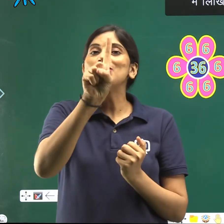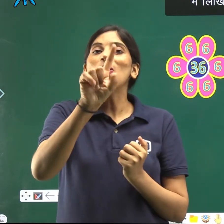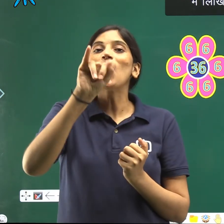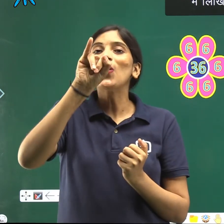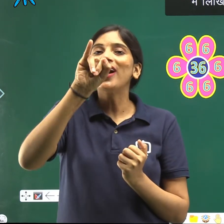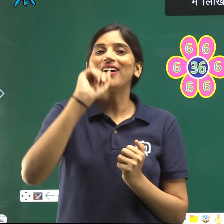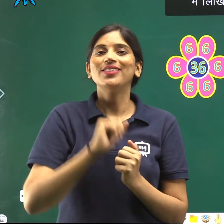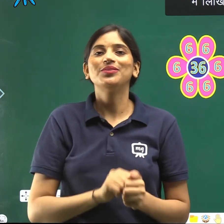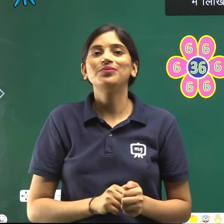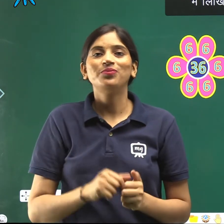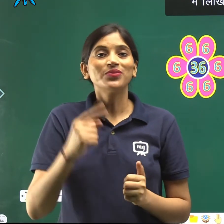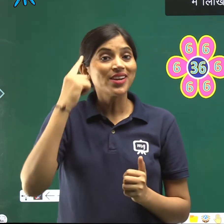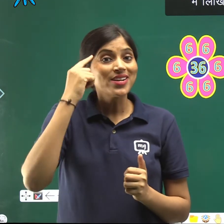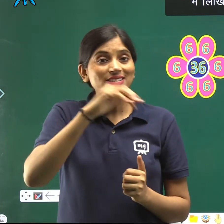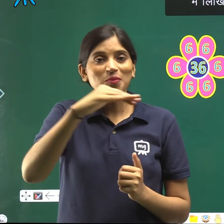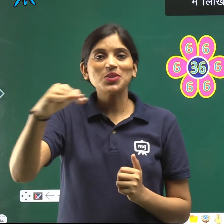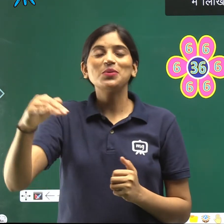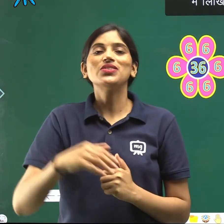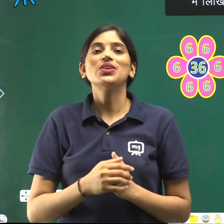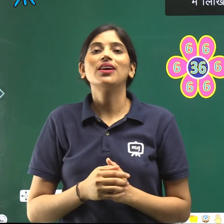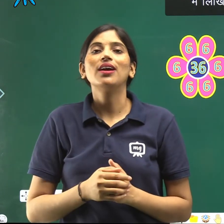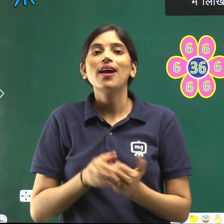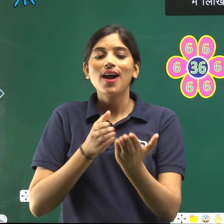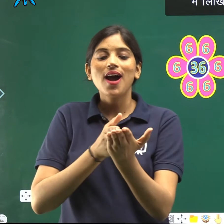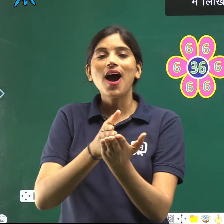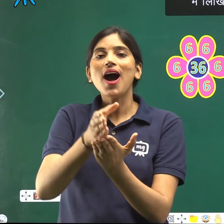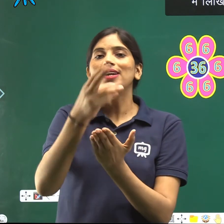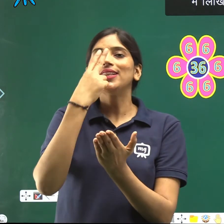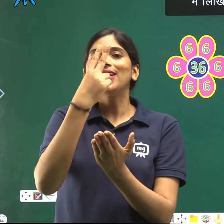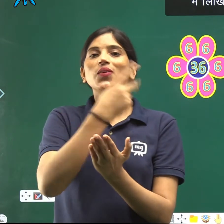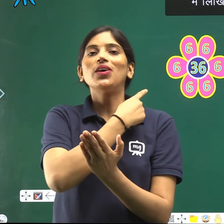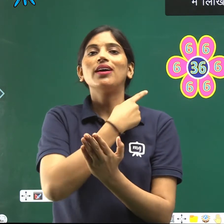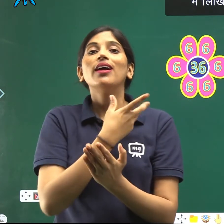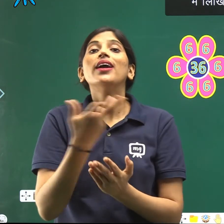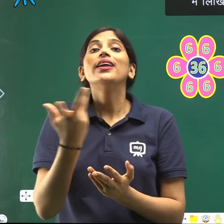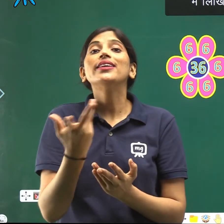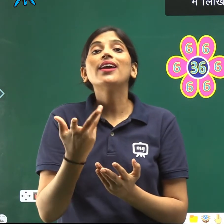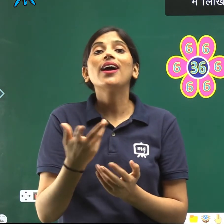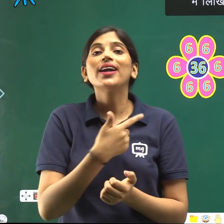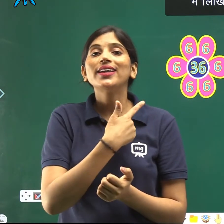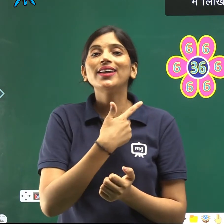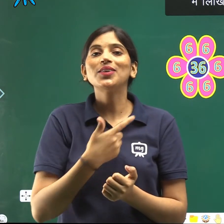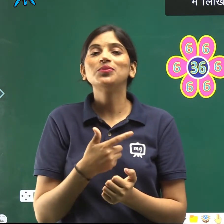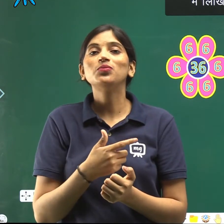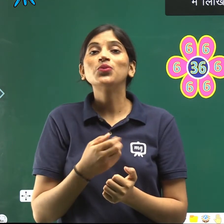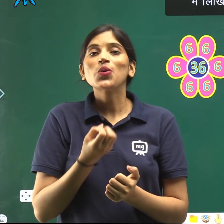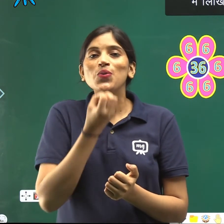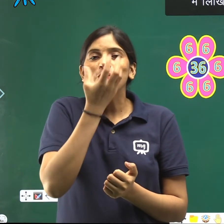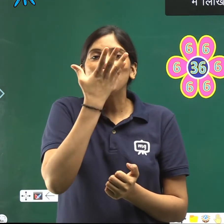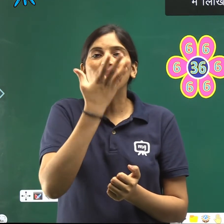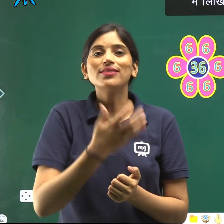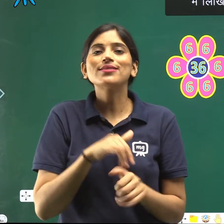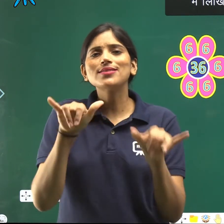16। समझे बच्चों? आगे देखो, क्या है ये?